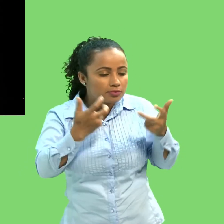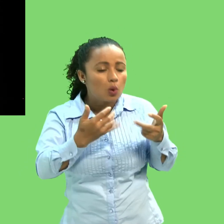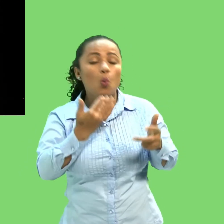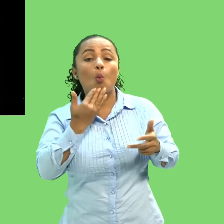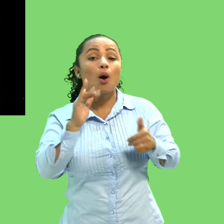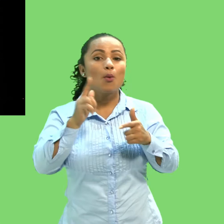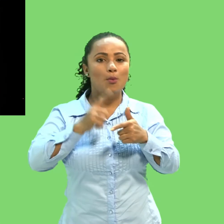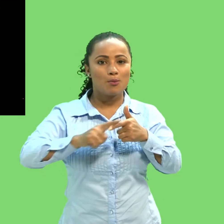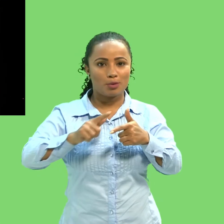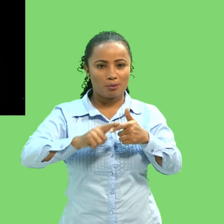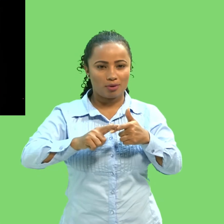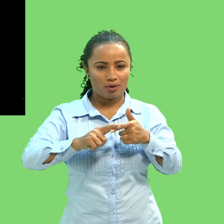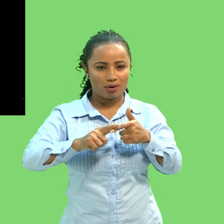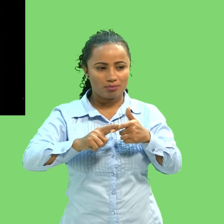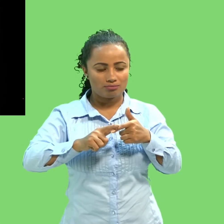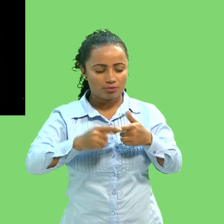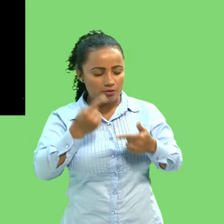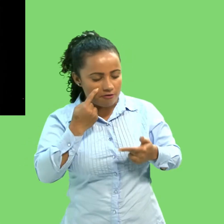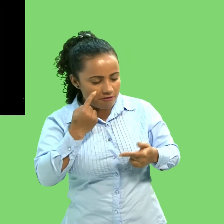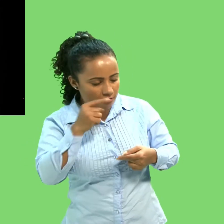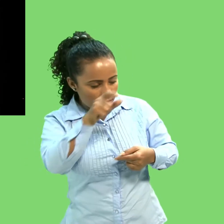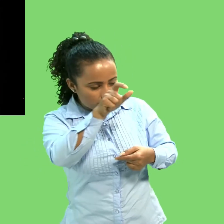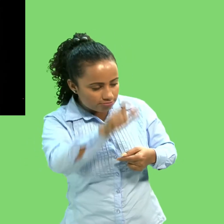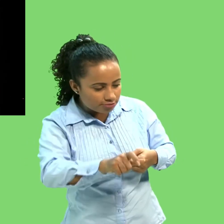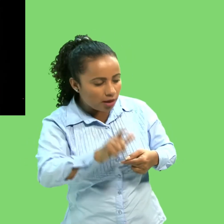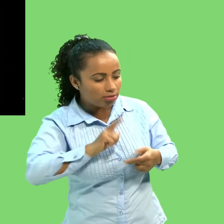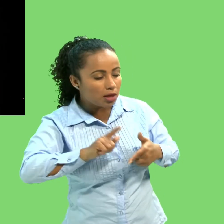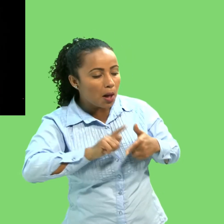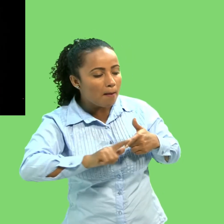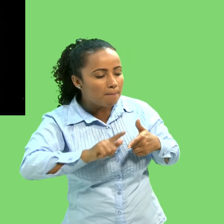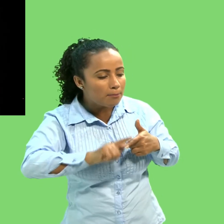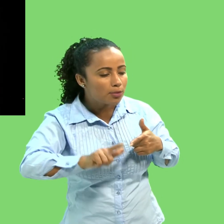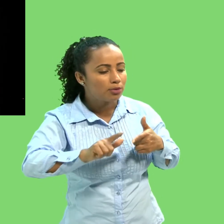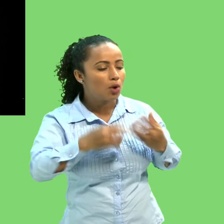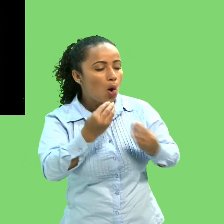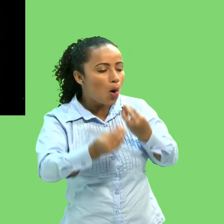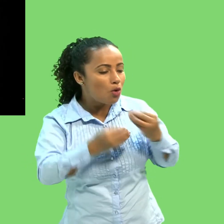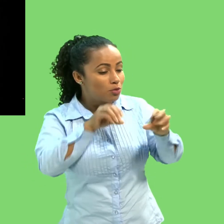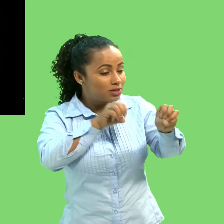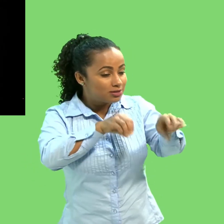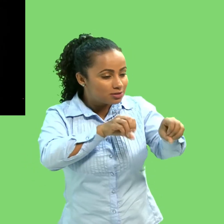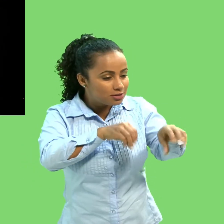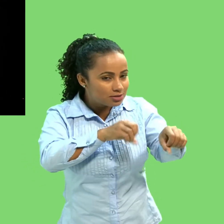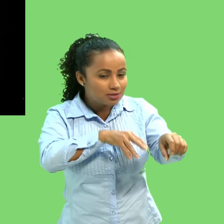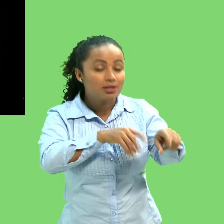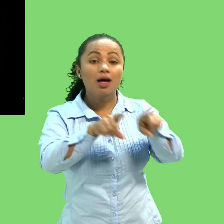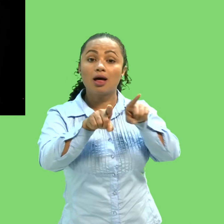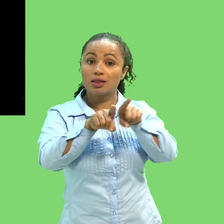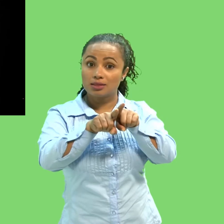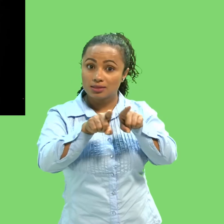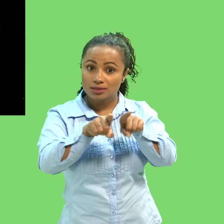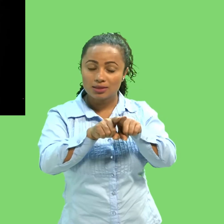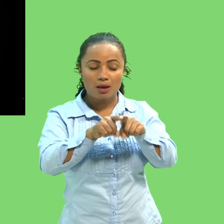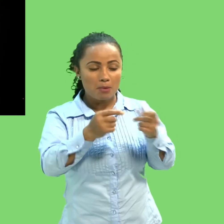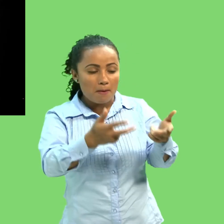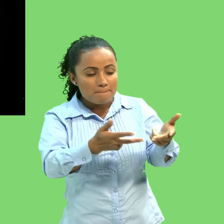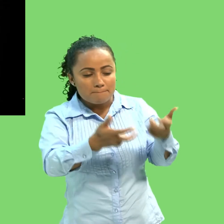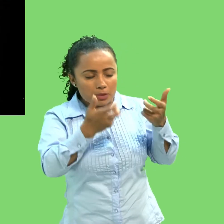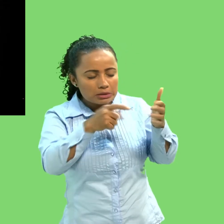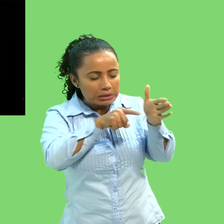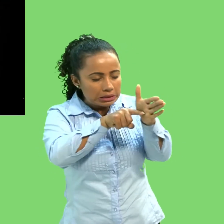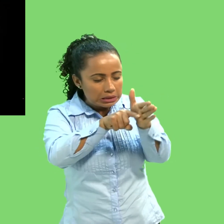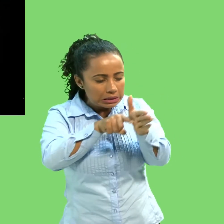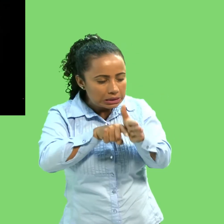de uma tomada de consciência dos problemas de ensino e, subsequentemente,